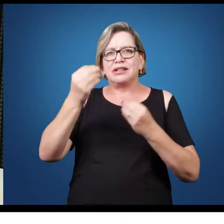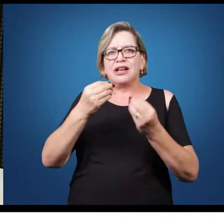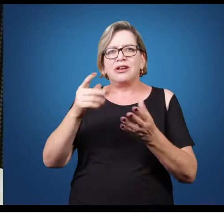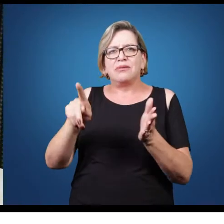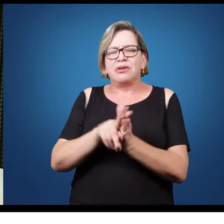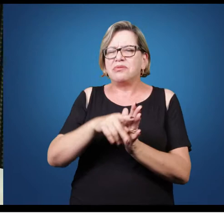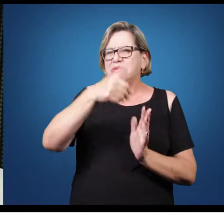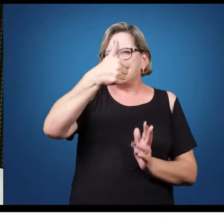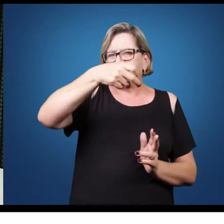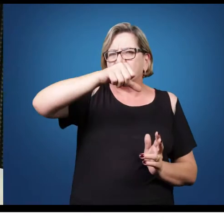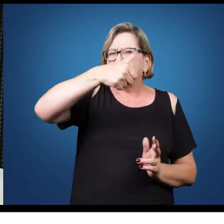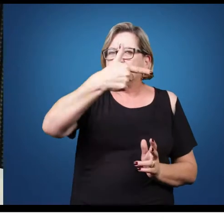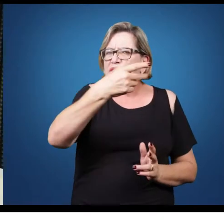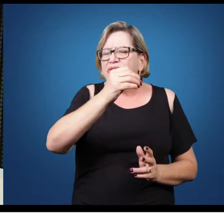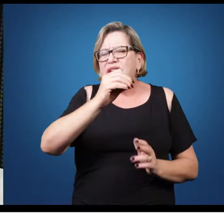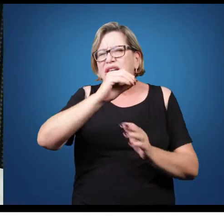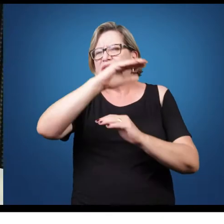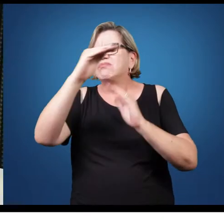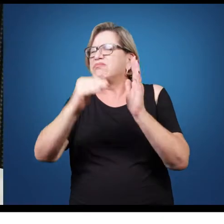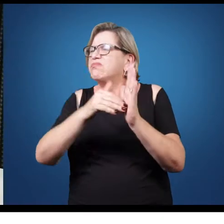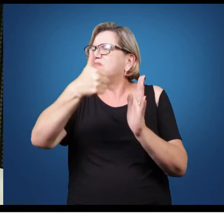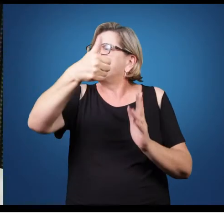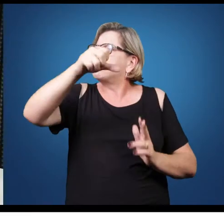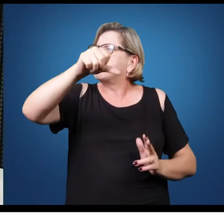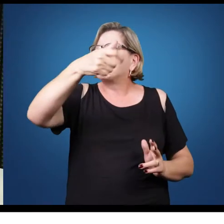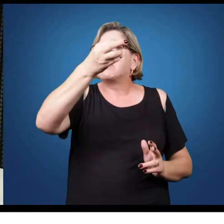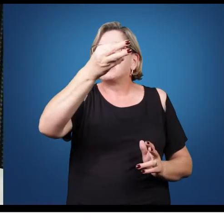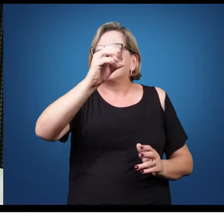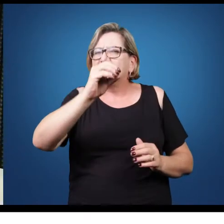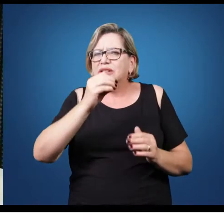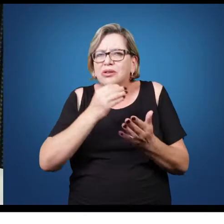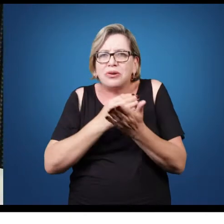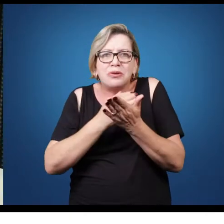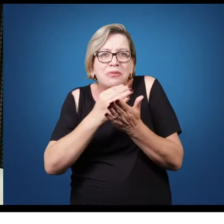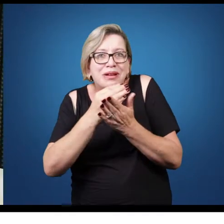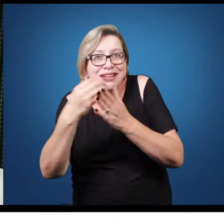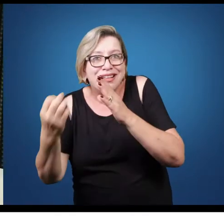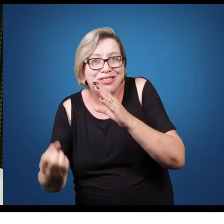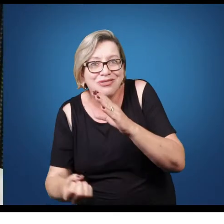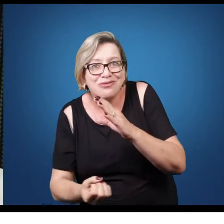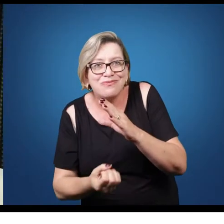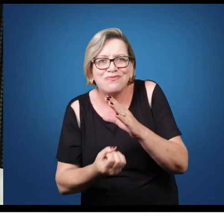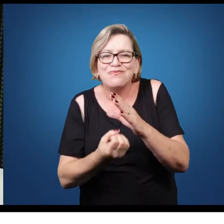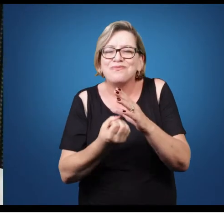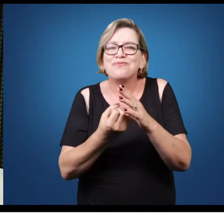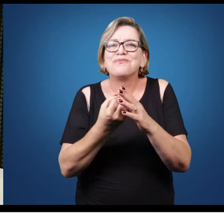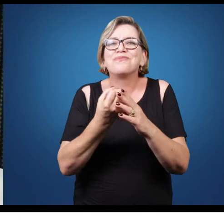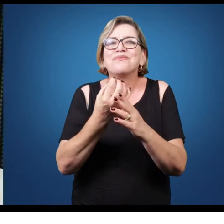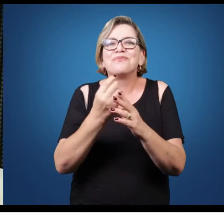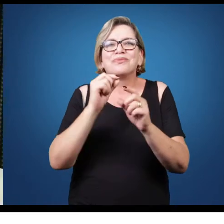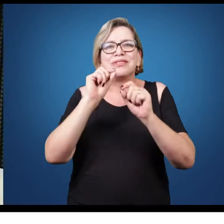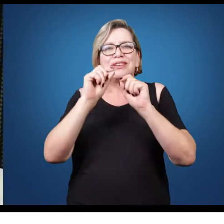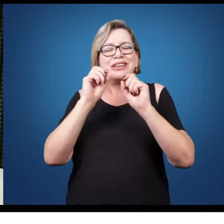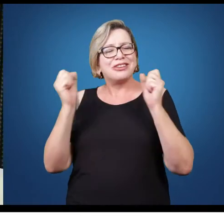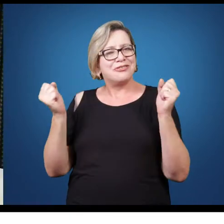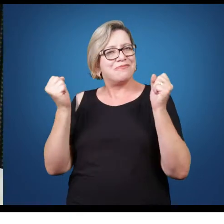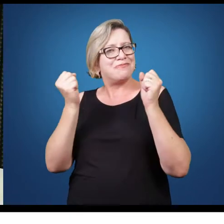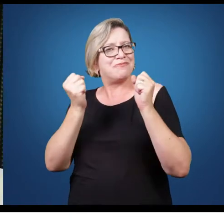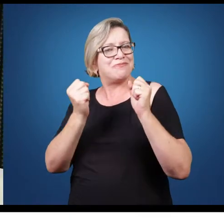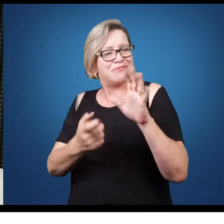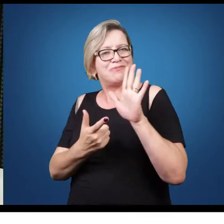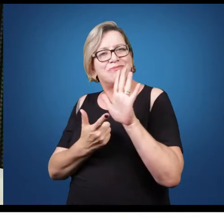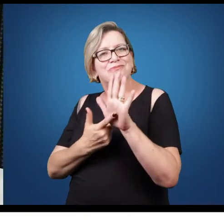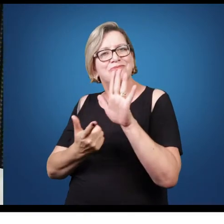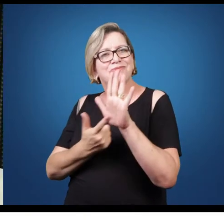quando o começo quando surgiu uma uma interface tecnológica que possibilitou o registro